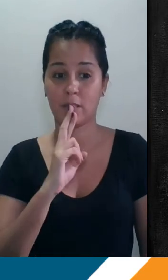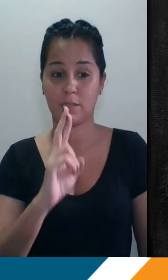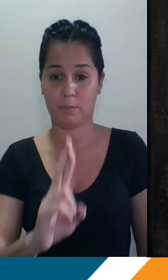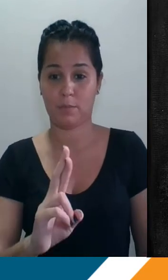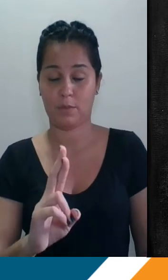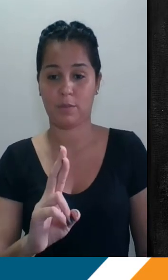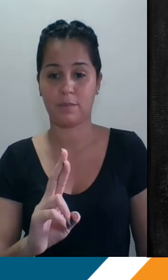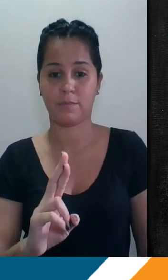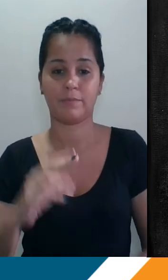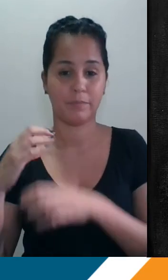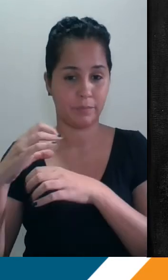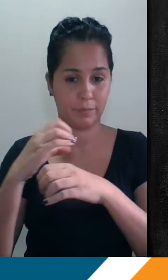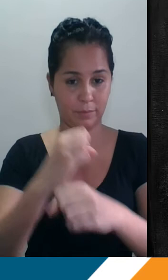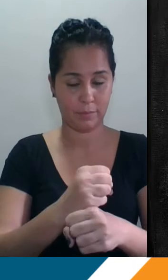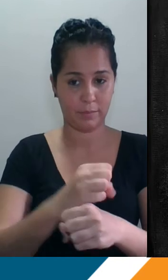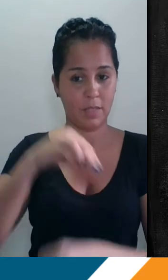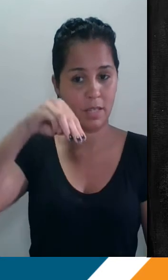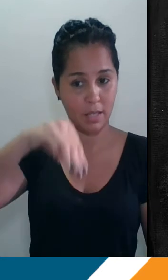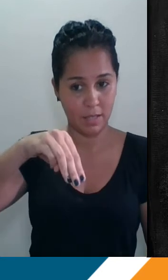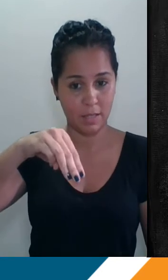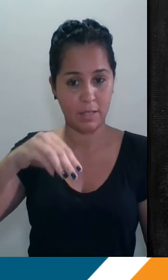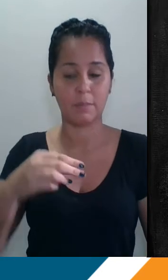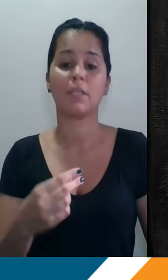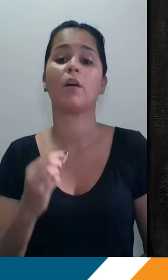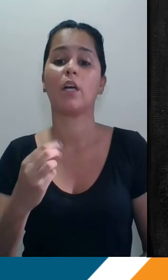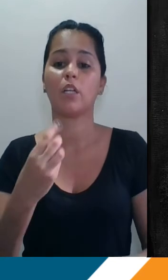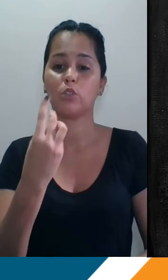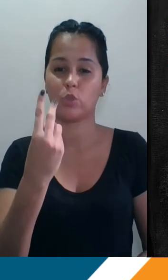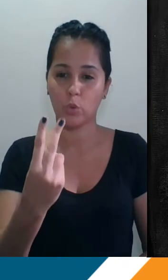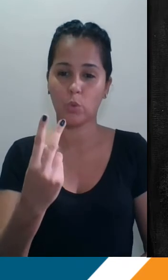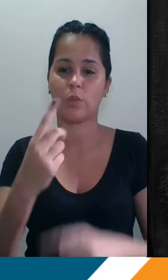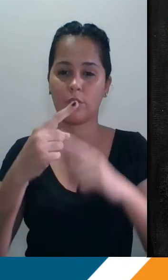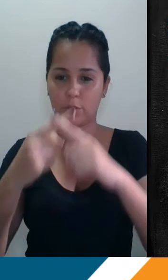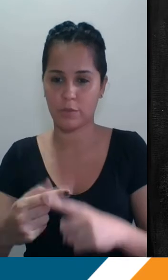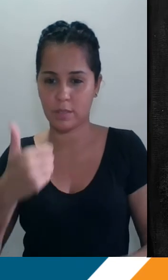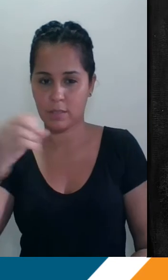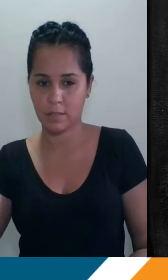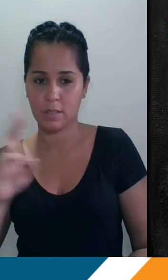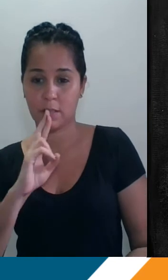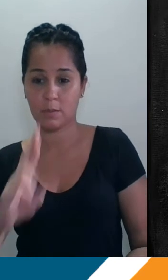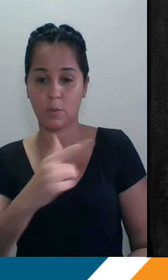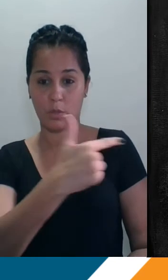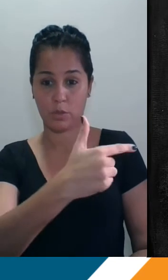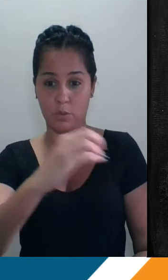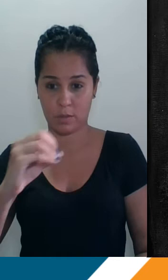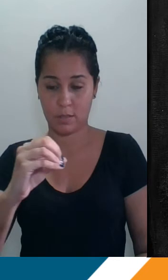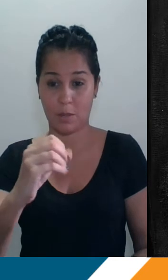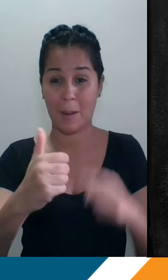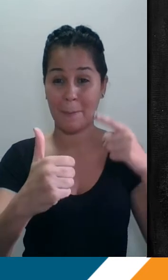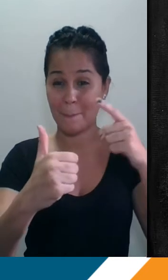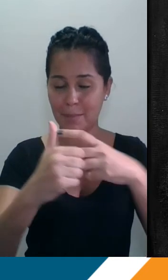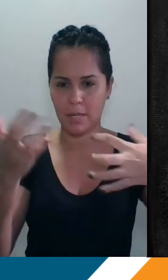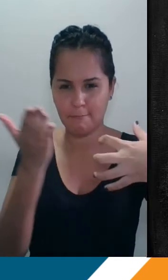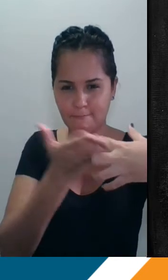resultado dessa conta, ou seja, o valor de M, é 2 vezes 100, que é igual a 200. Então, o valor da primeira parcela,